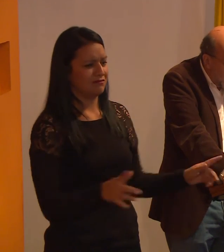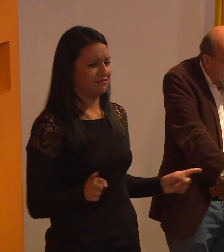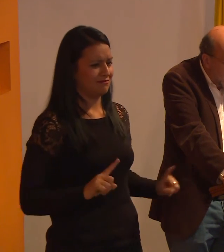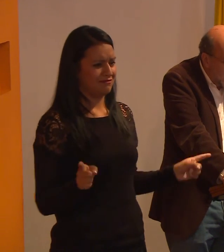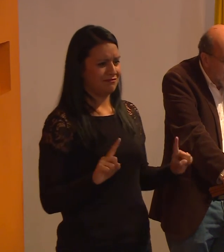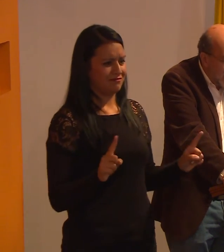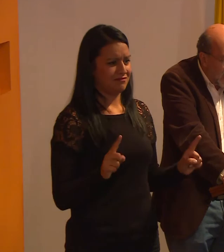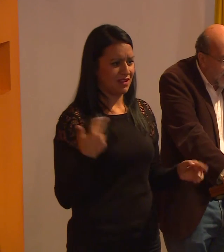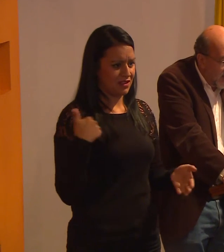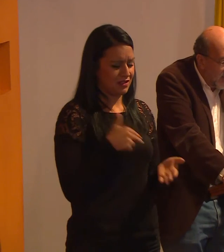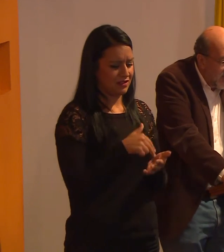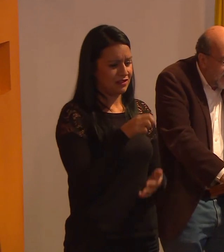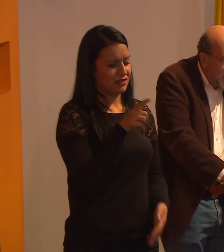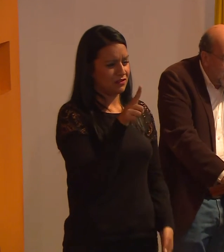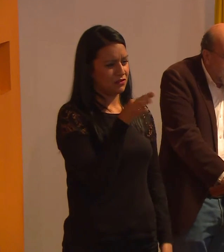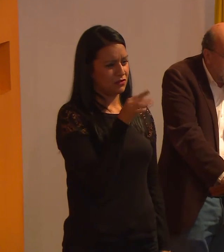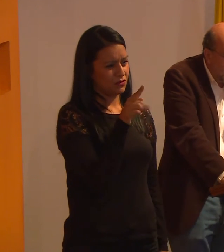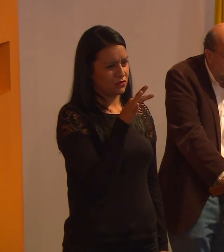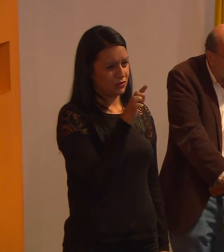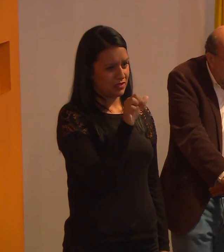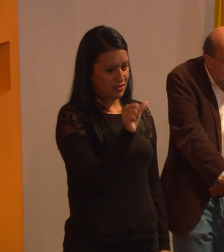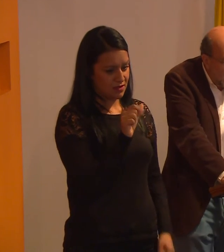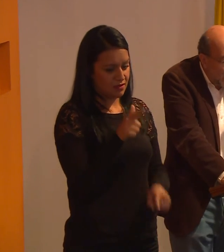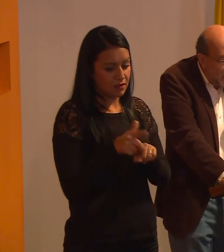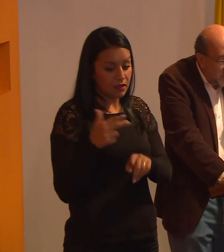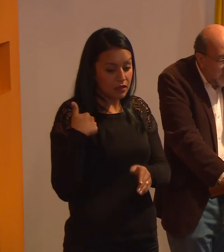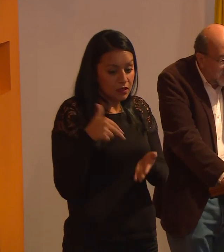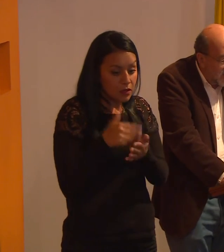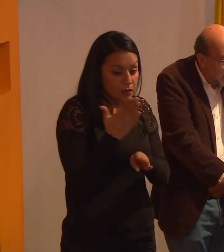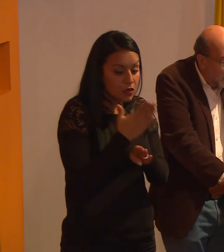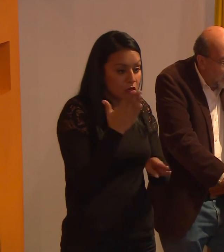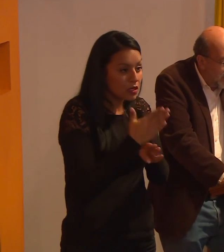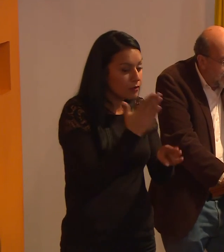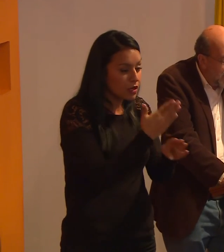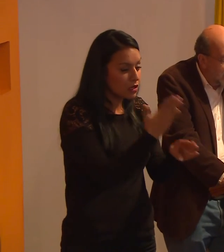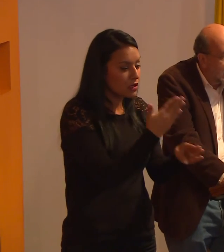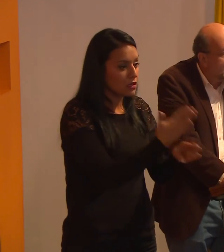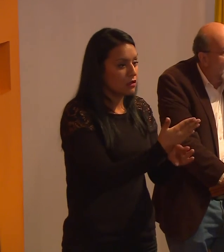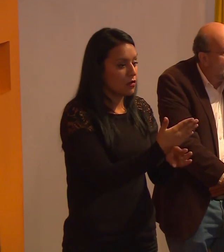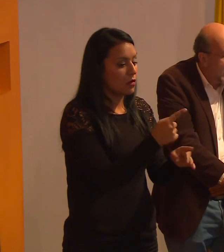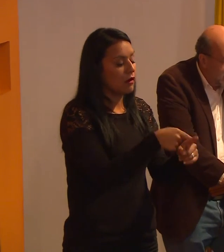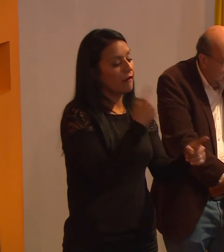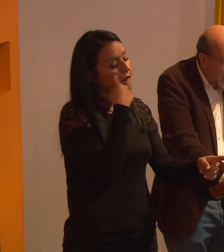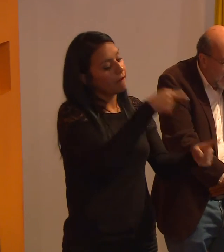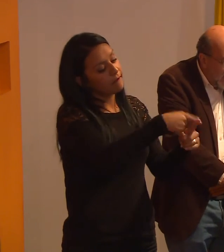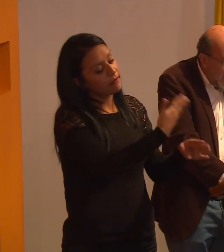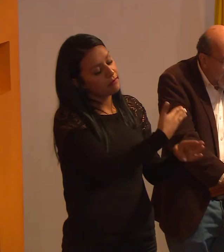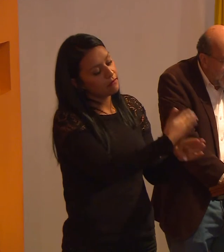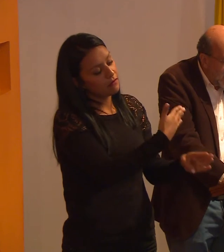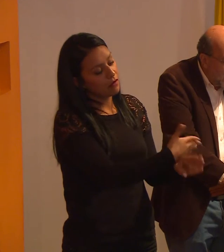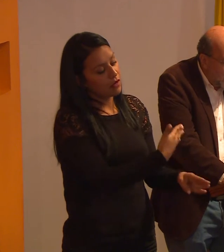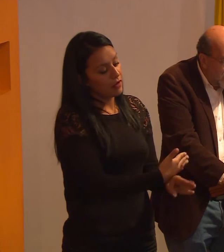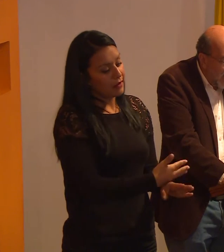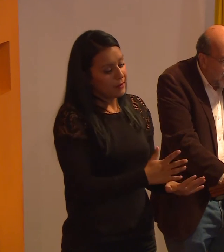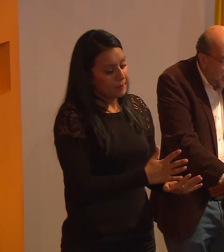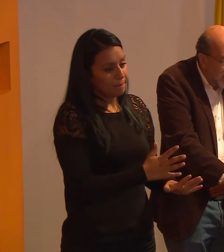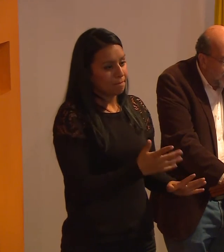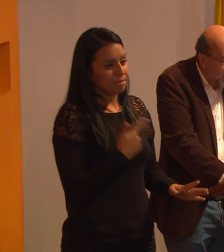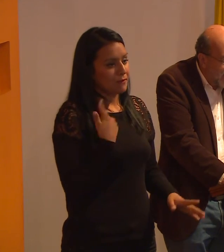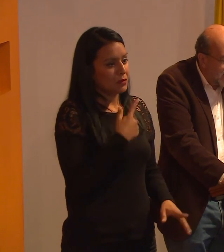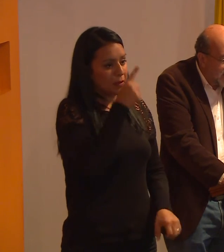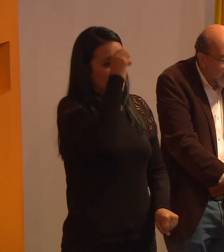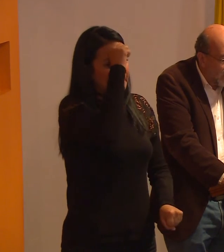Estanislao Zuleta señalaba que nuestro problema no consiste solo ni principalmente en que no